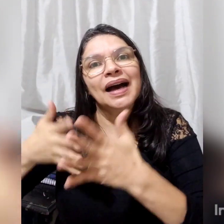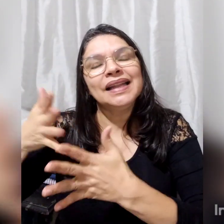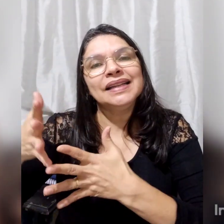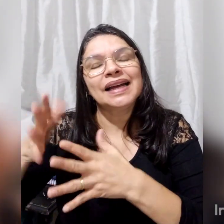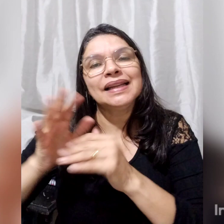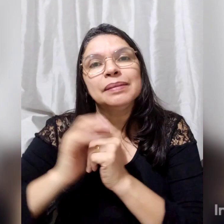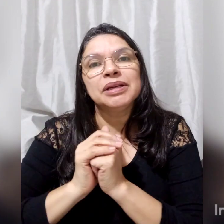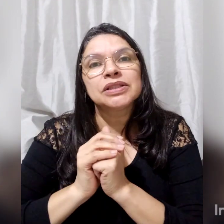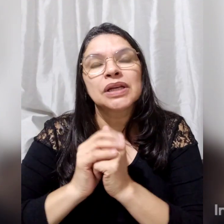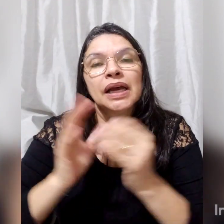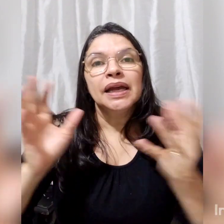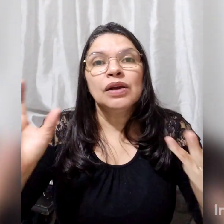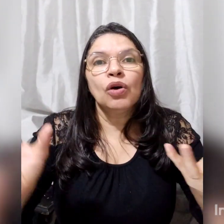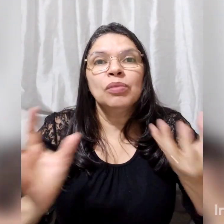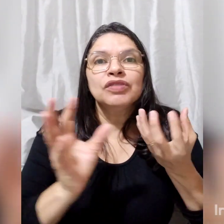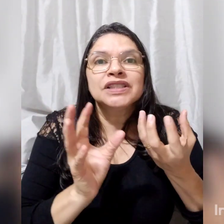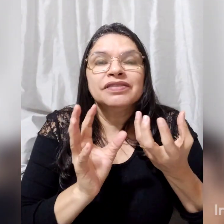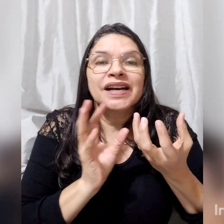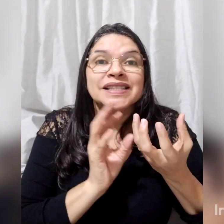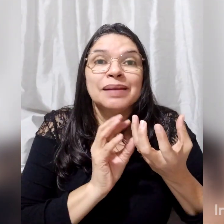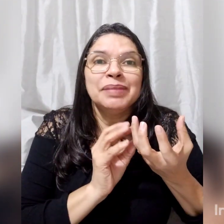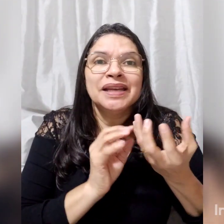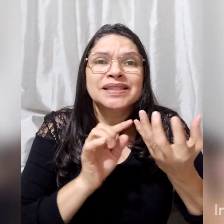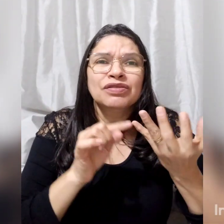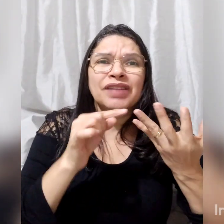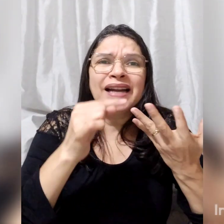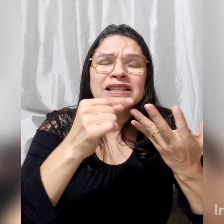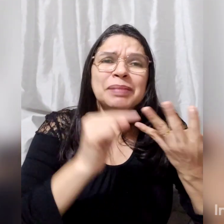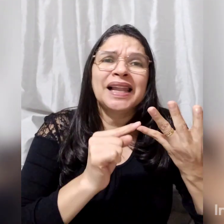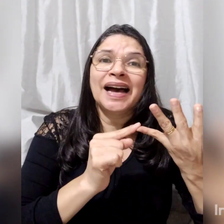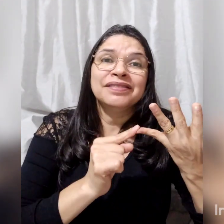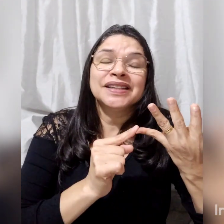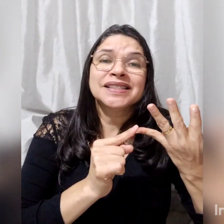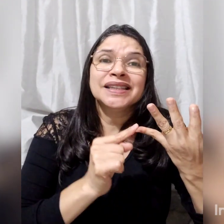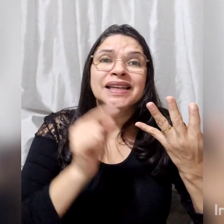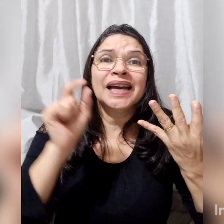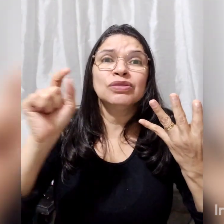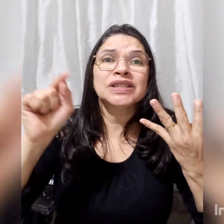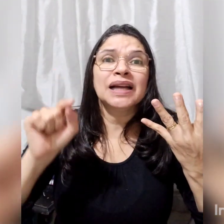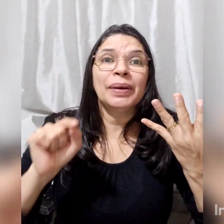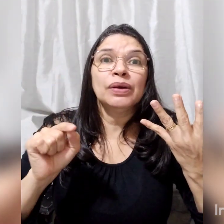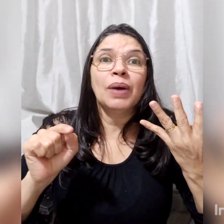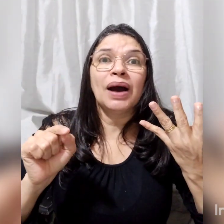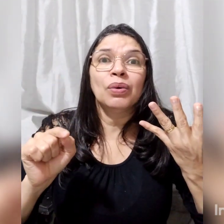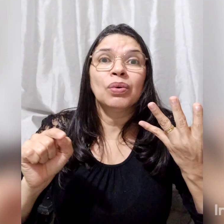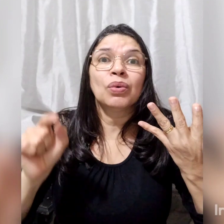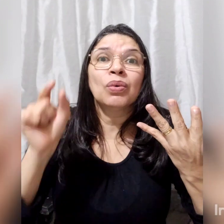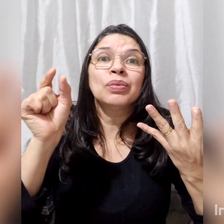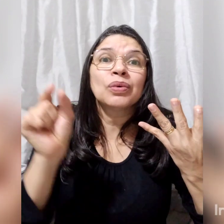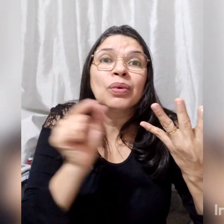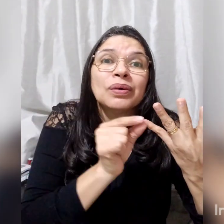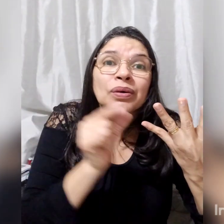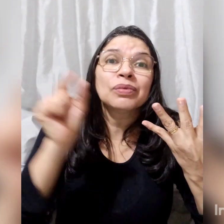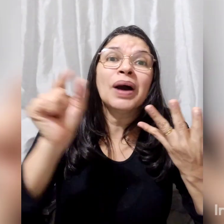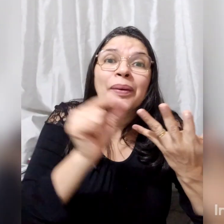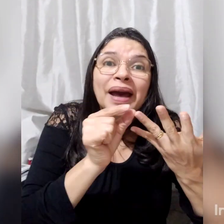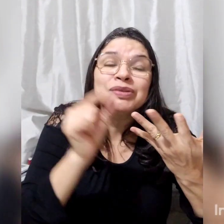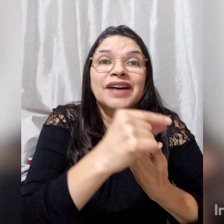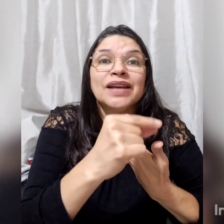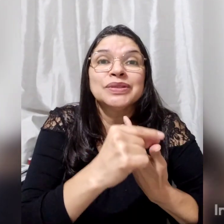ali na Libras. E como você vai saber? São várias palavras e aí o sinal é igual. Qual é que você vai